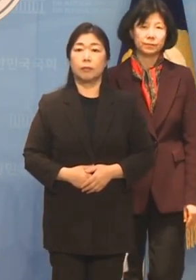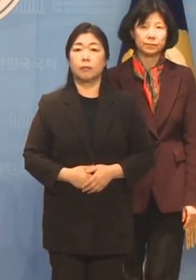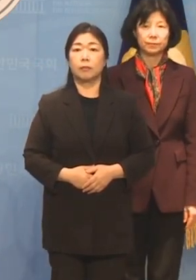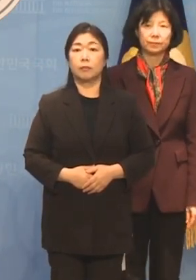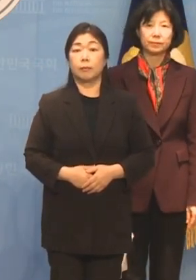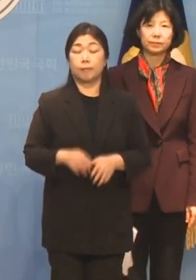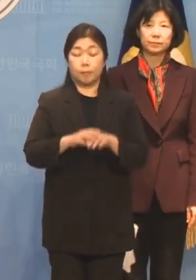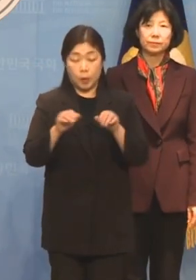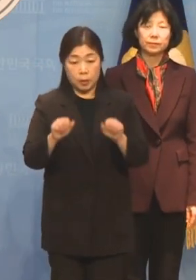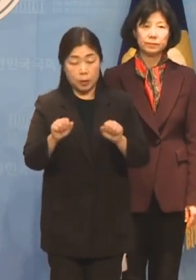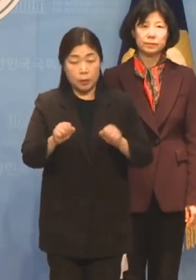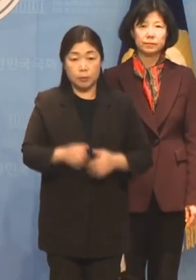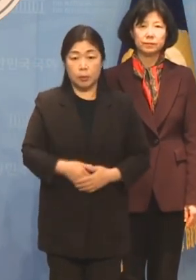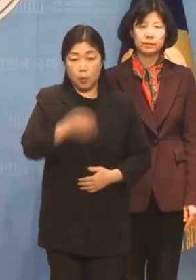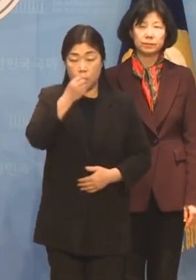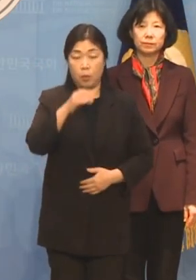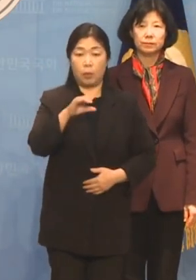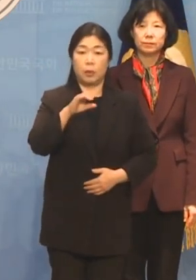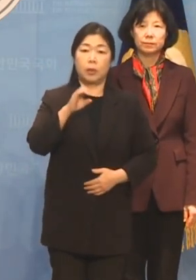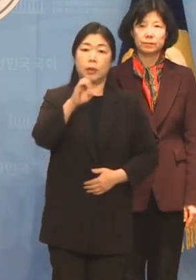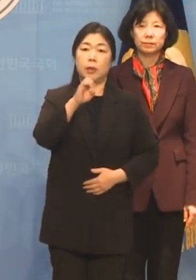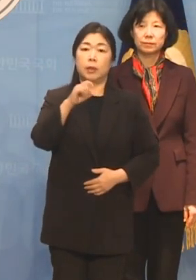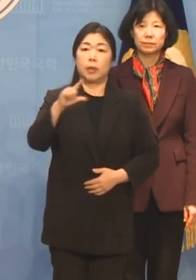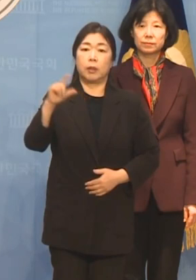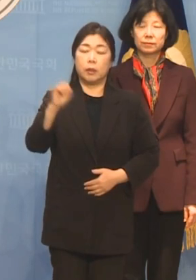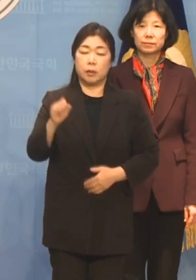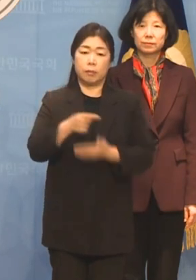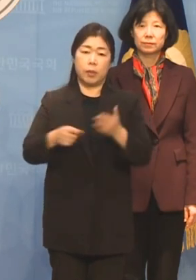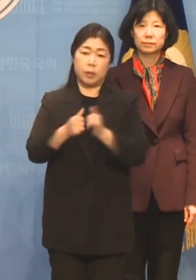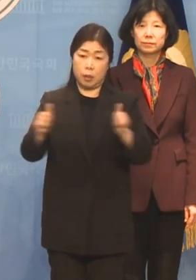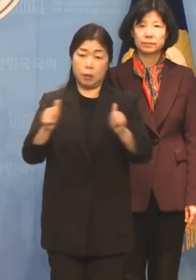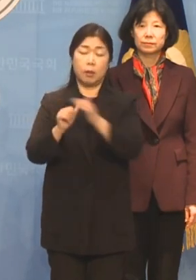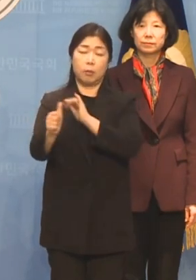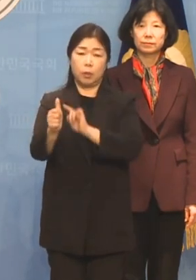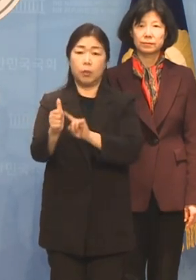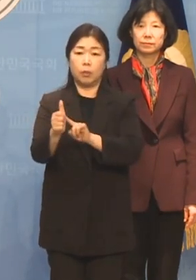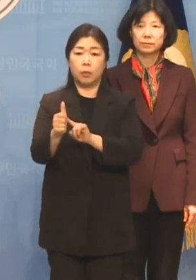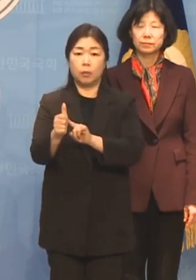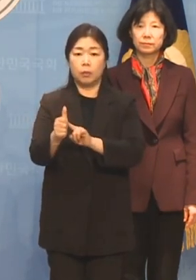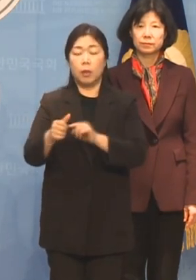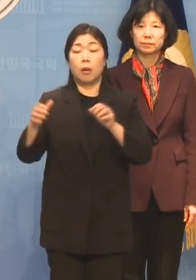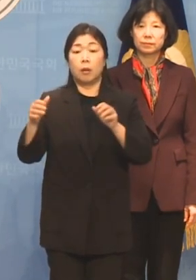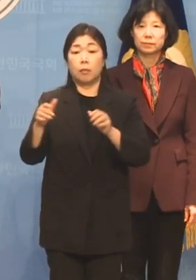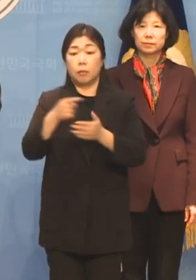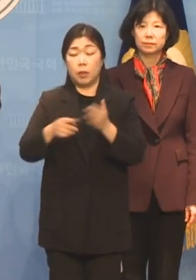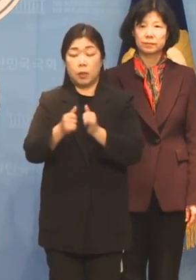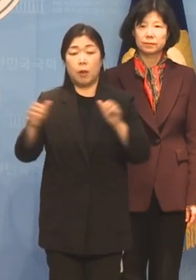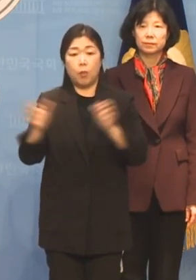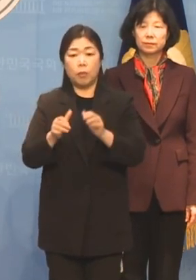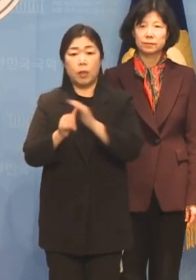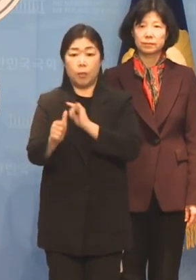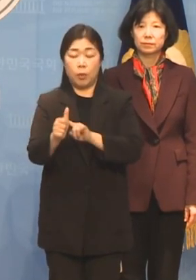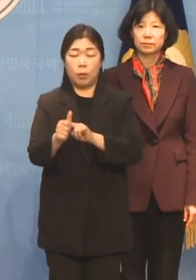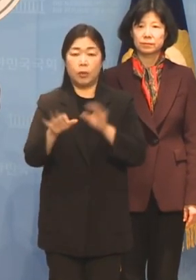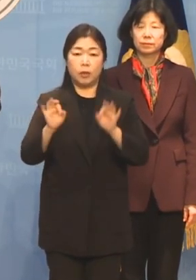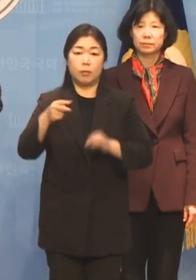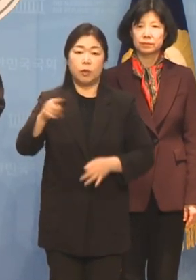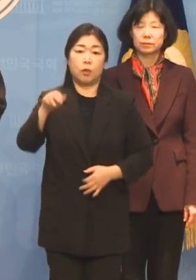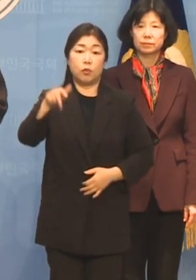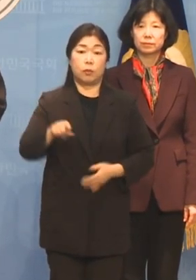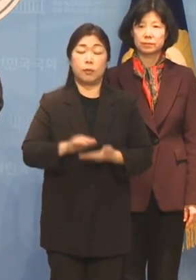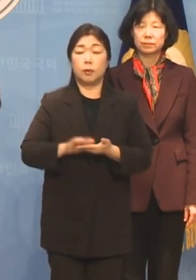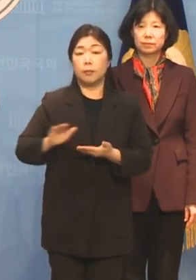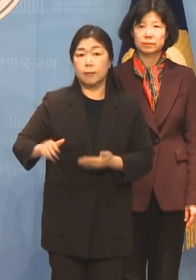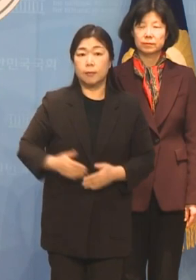예, 안녕하십니까. 홍콩 ELS 피해자 대표 피해자 모임의 위원장을 맡고 있는 길성주라고 합니다.